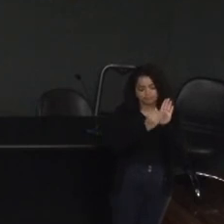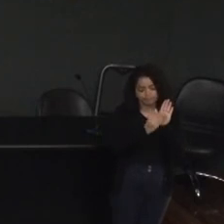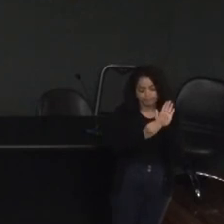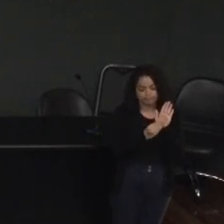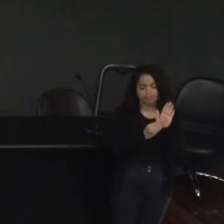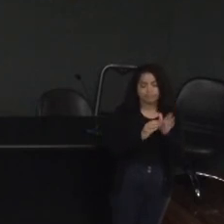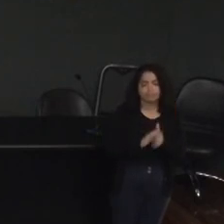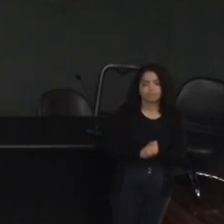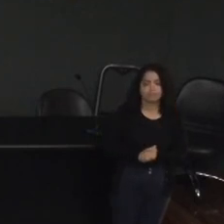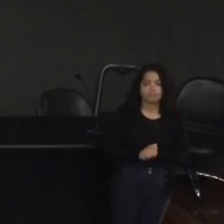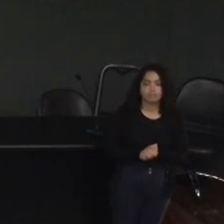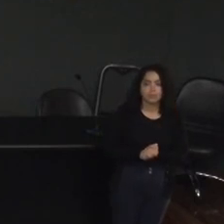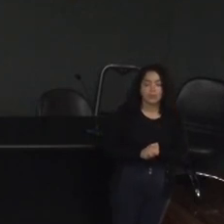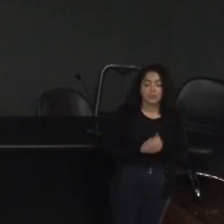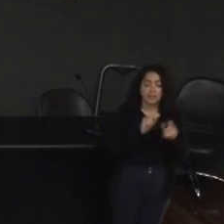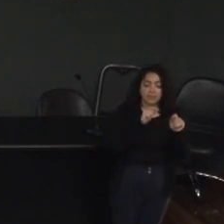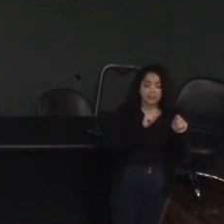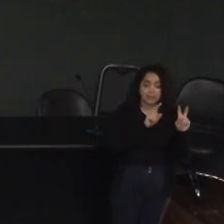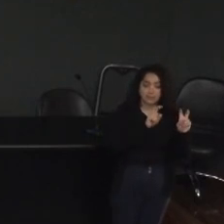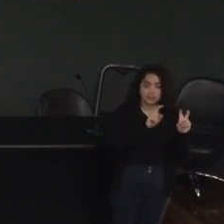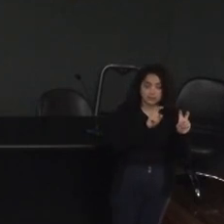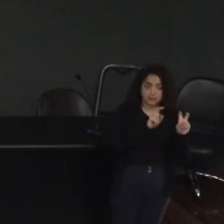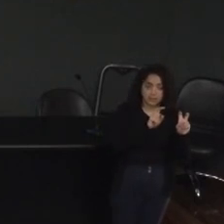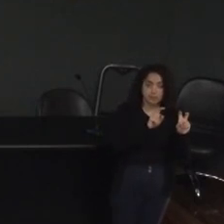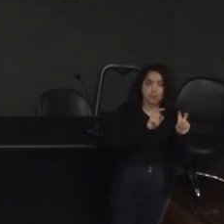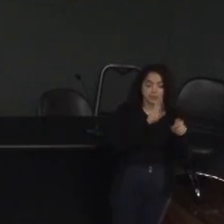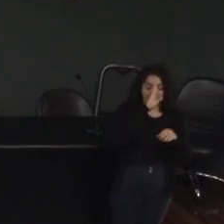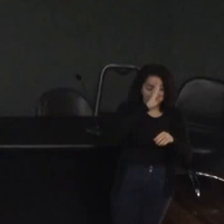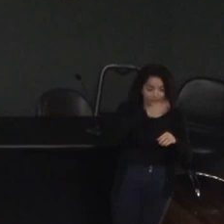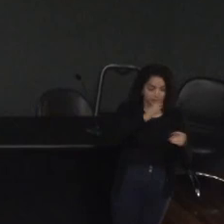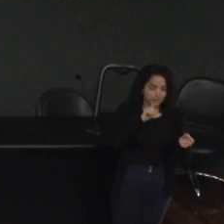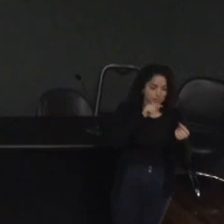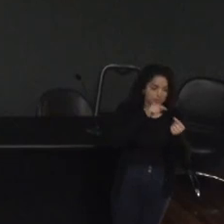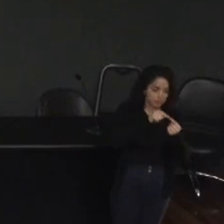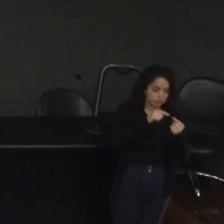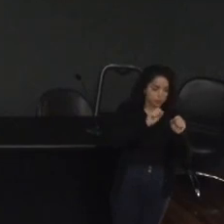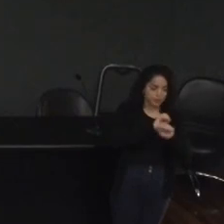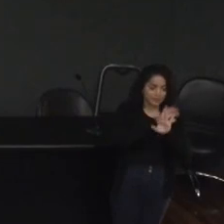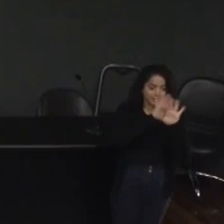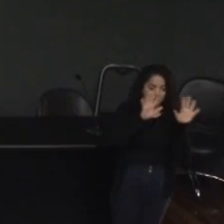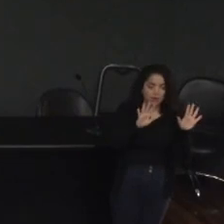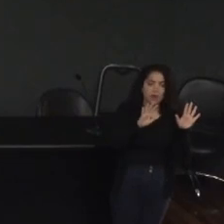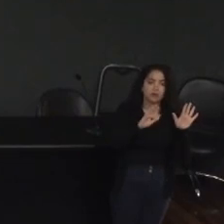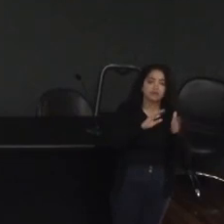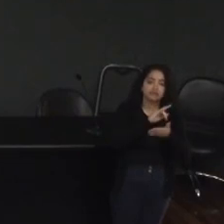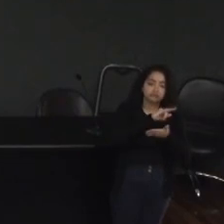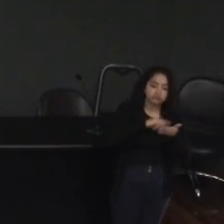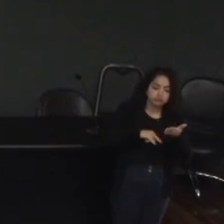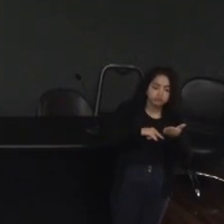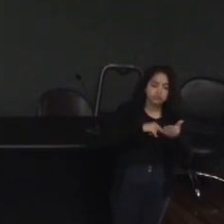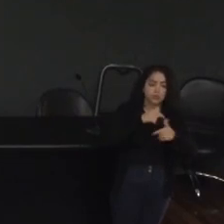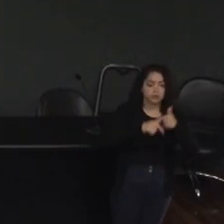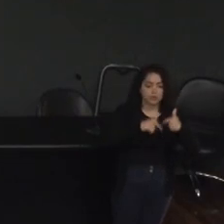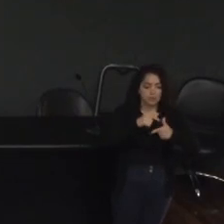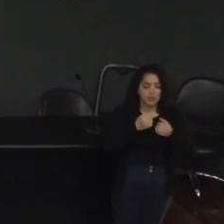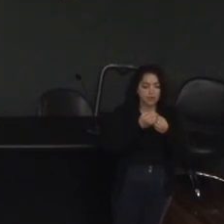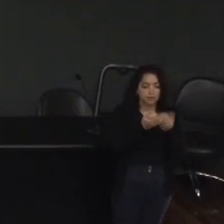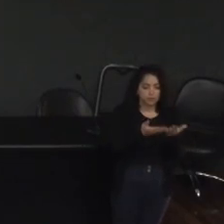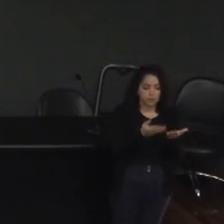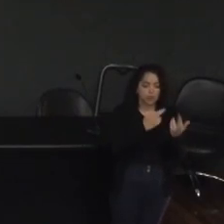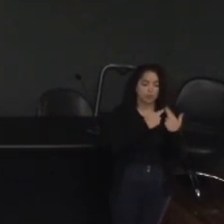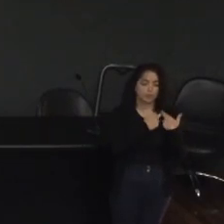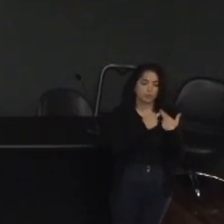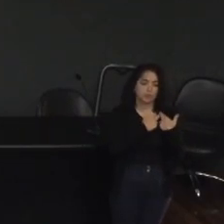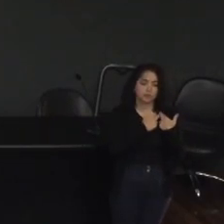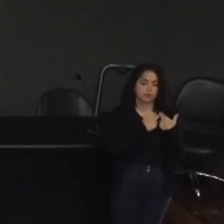né nesse tempo de uso precisa estar definido de forma clara ou objeto do contrato com a delimitação do produto serviço oferecidos deveres e